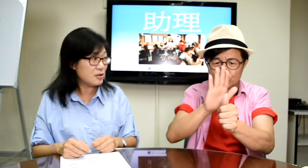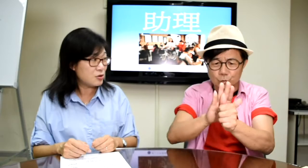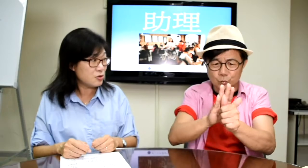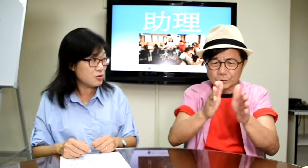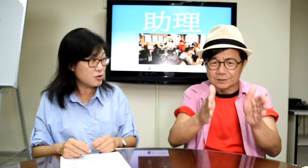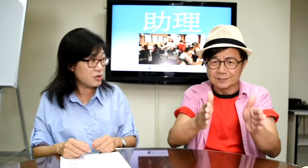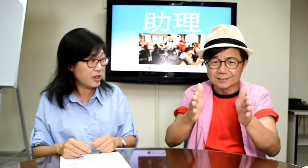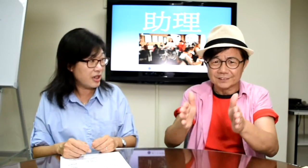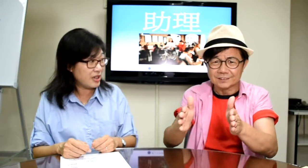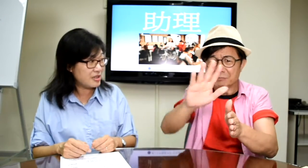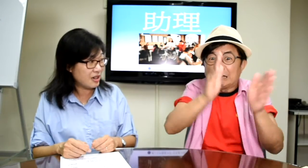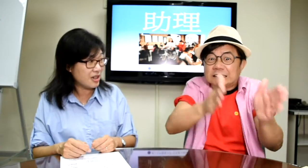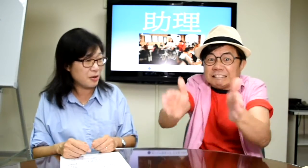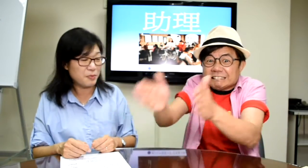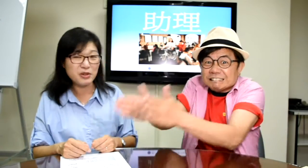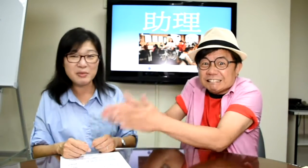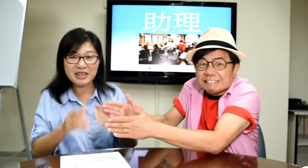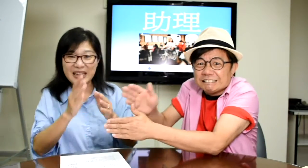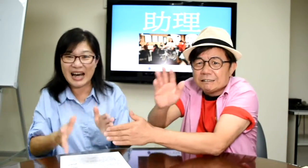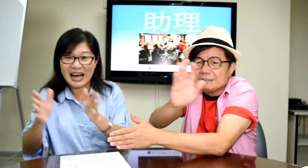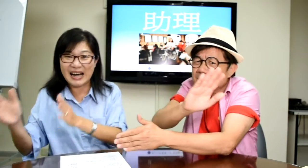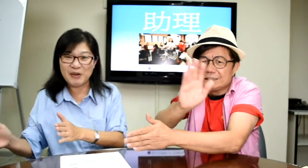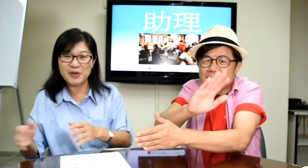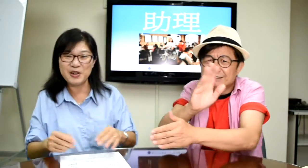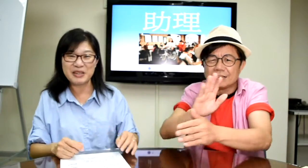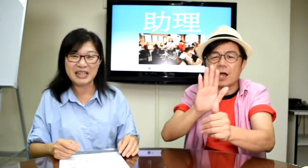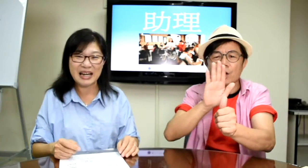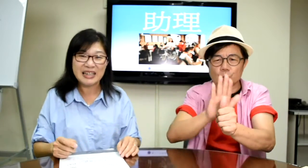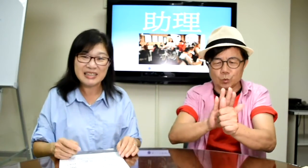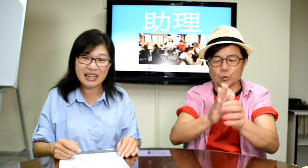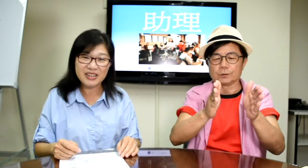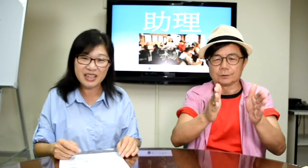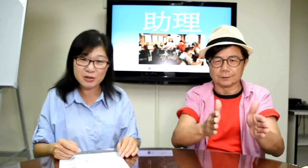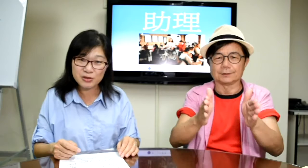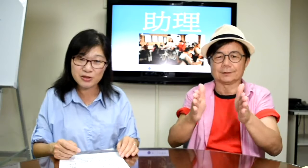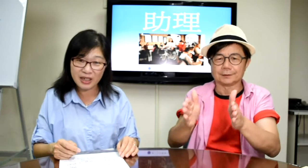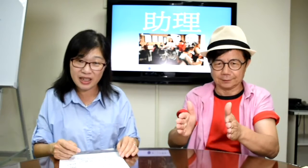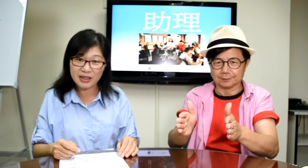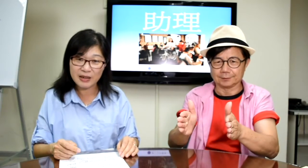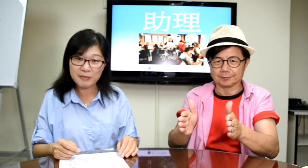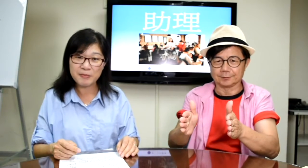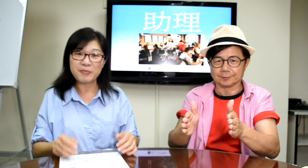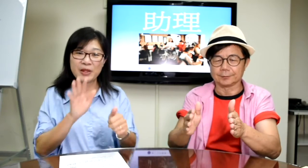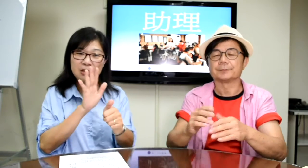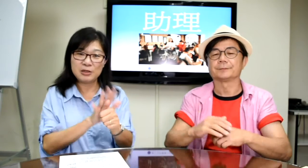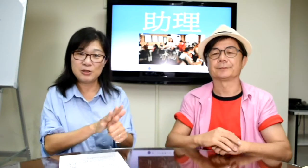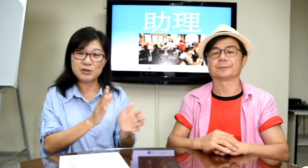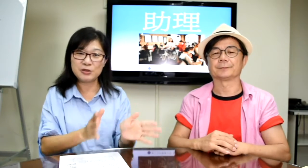助理，小小的，不用那么大，好，不用那么大，小一点，助理，助理。